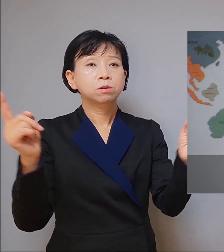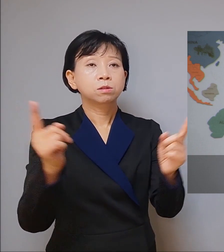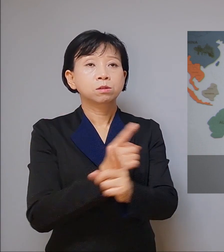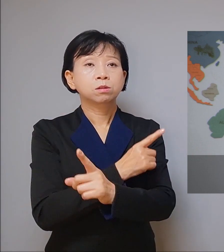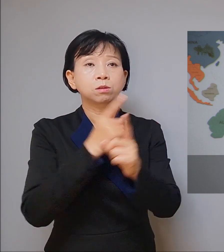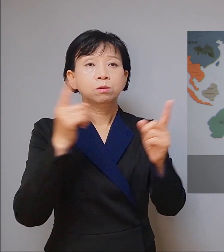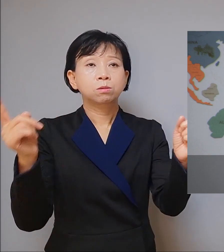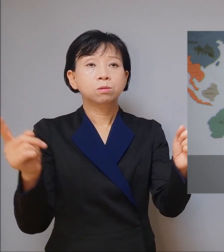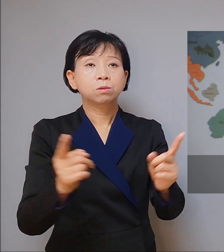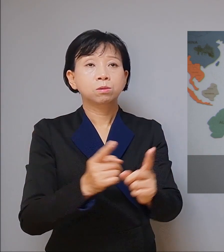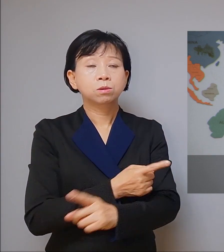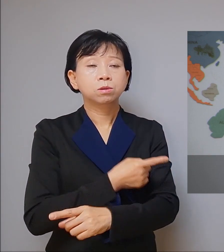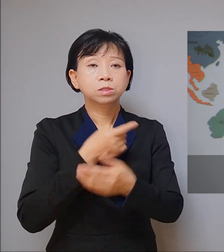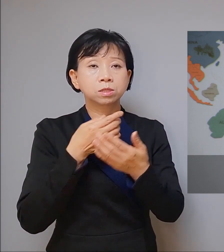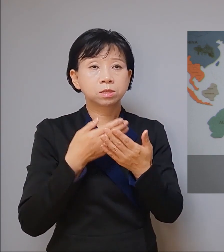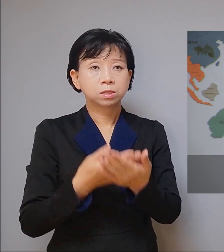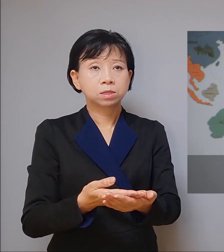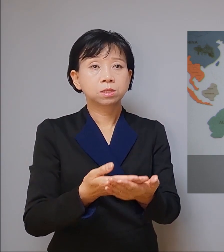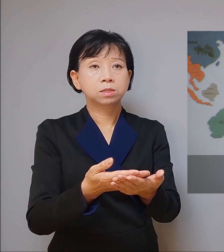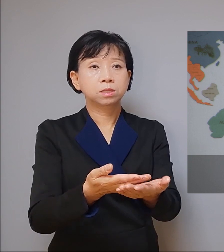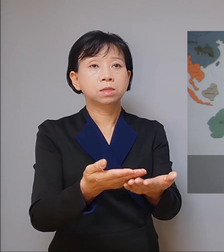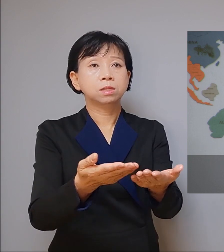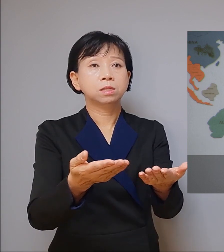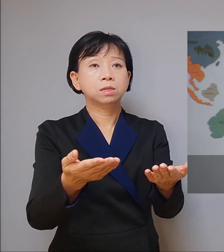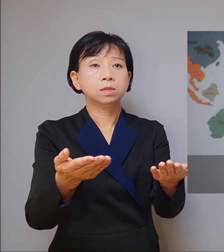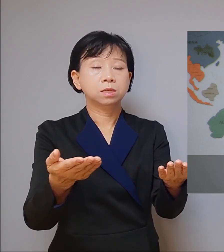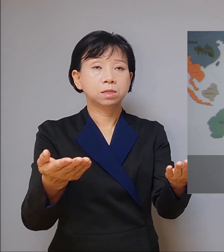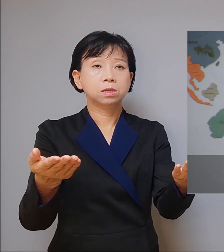입은 너를